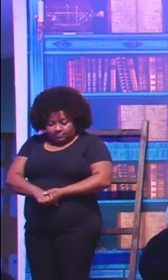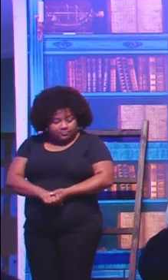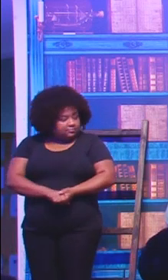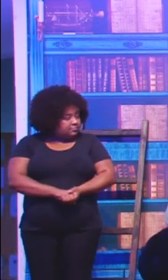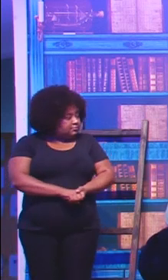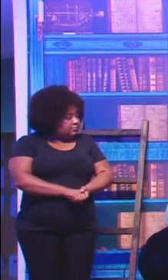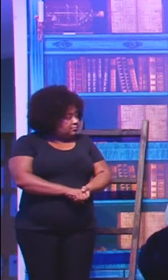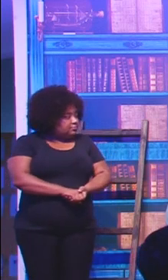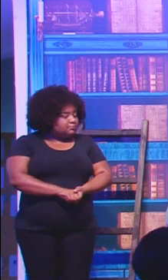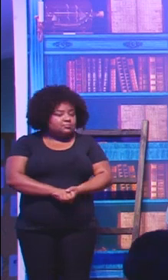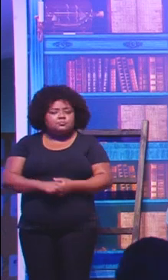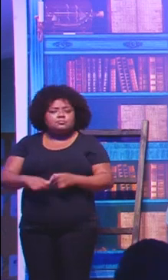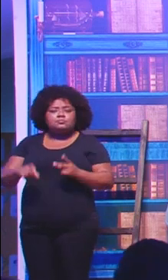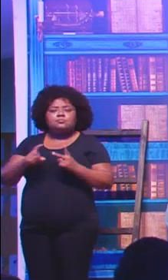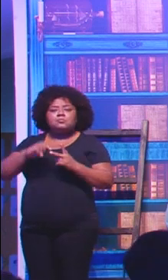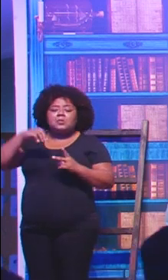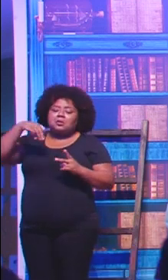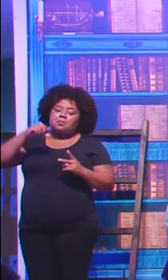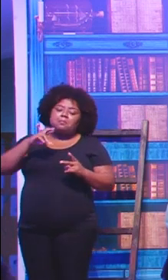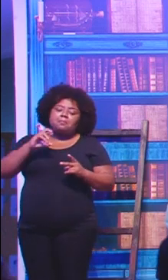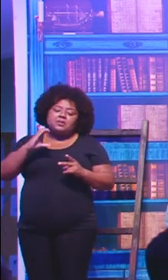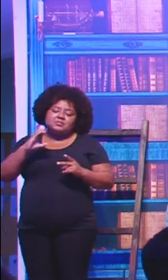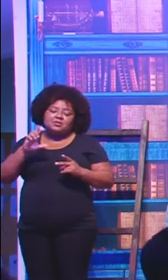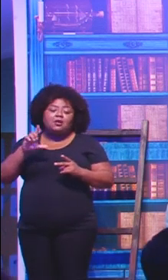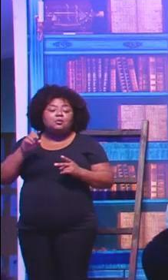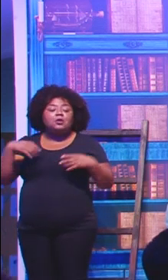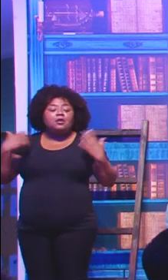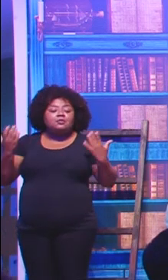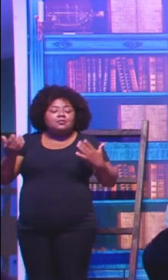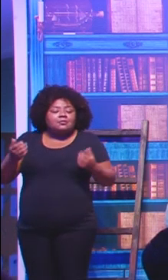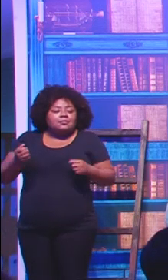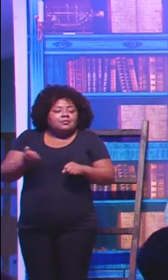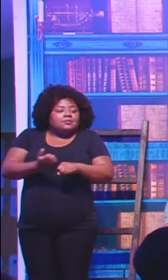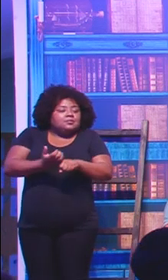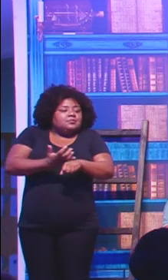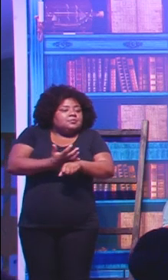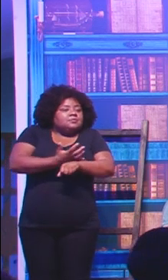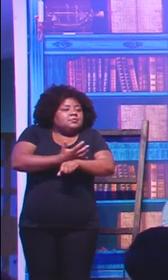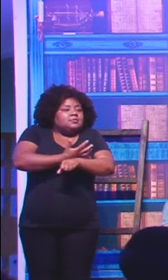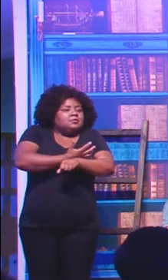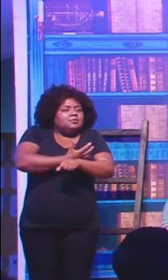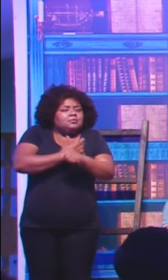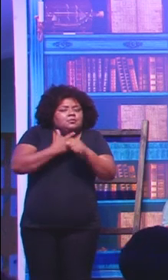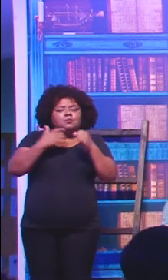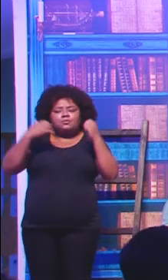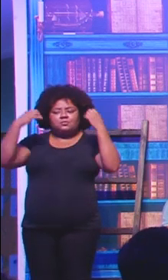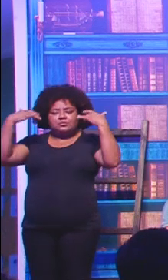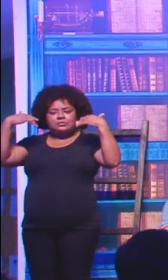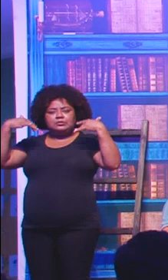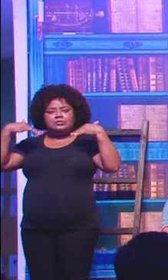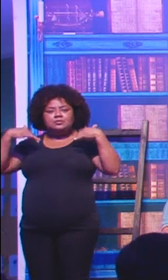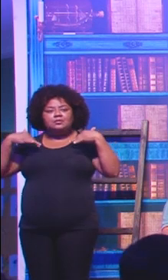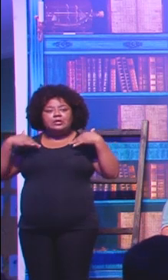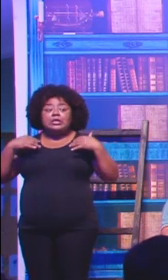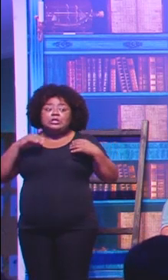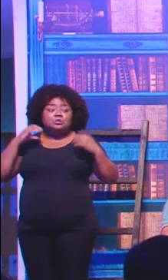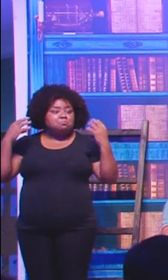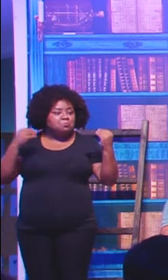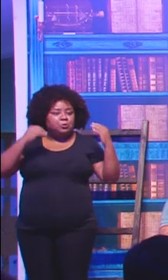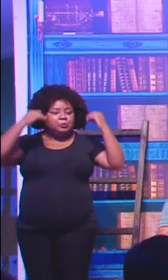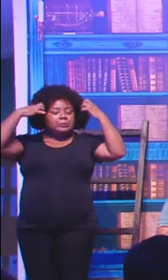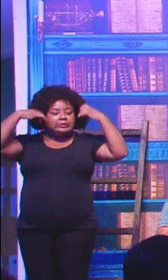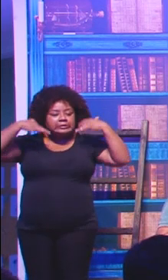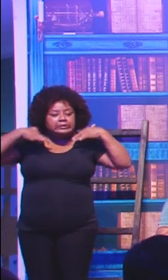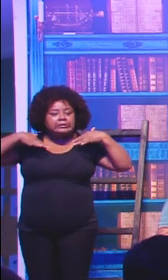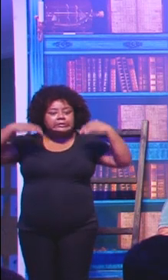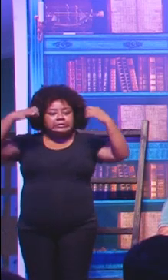Marcelo, inspiração ou transpiração? Eu acho que de muito transpirar vem a inspiração, né?